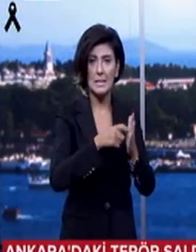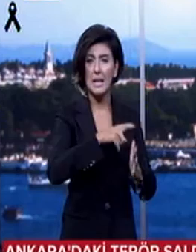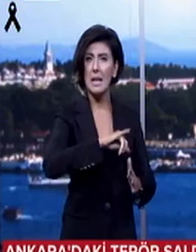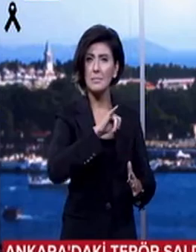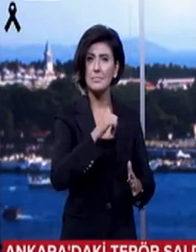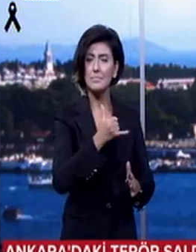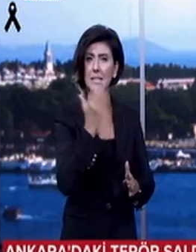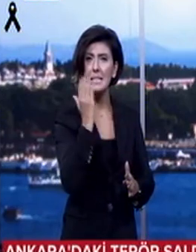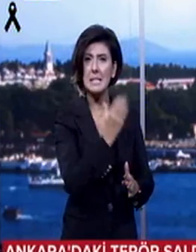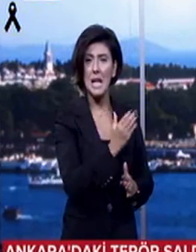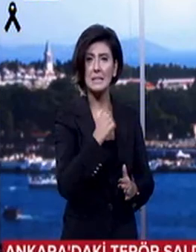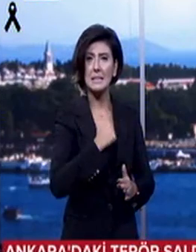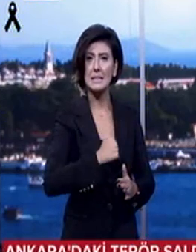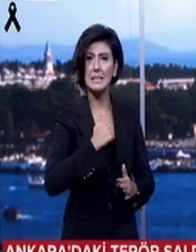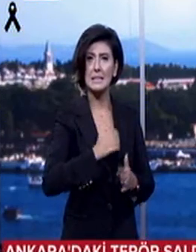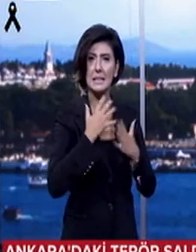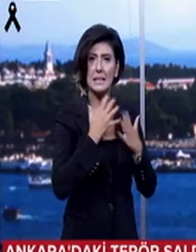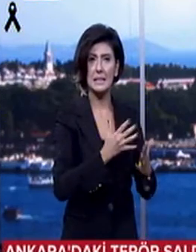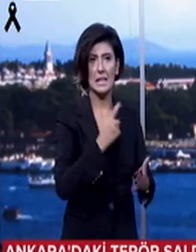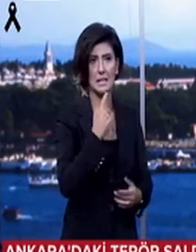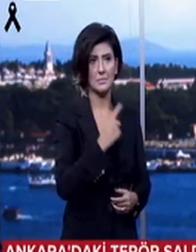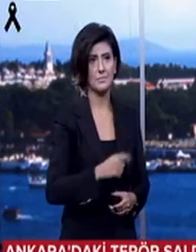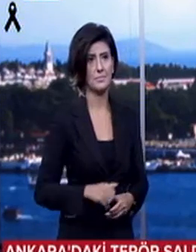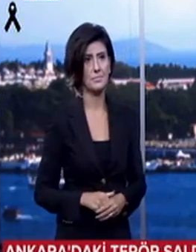bu menfur saldırıyı kınadı.